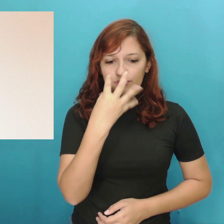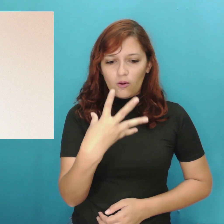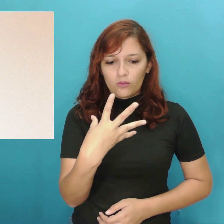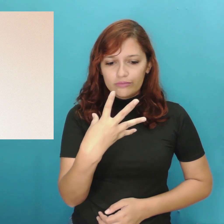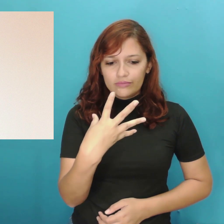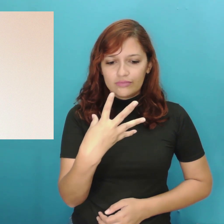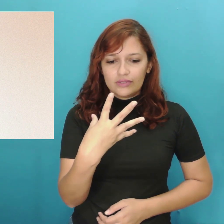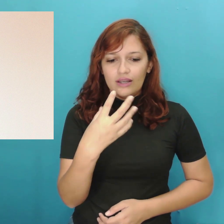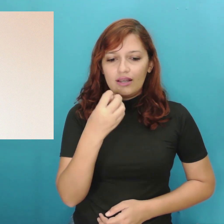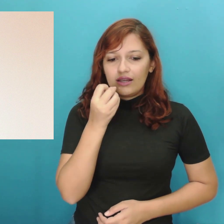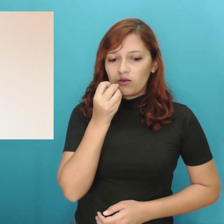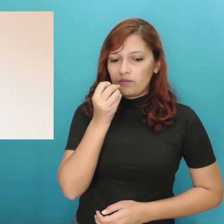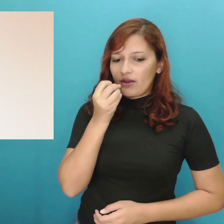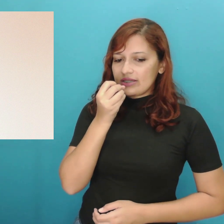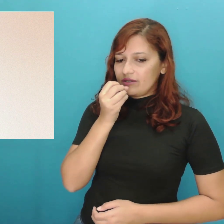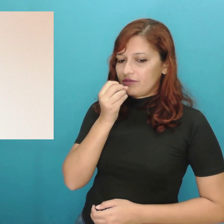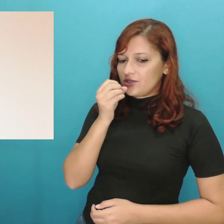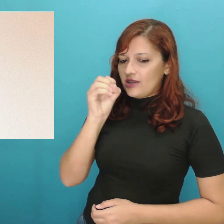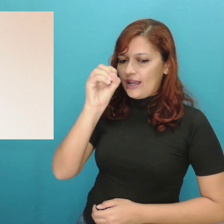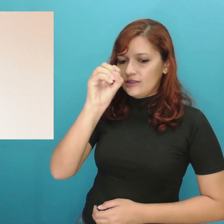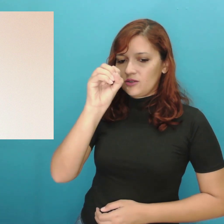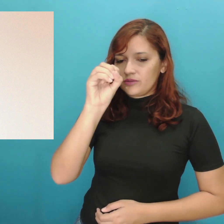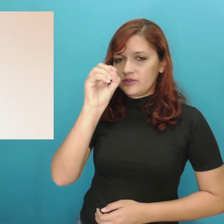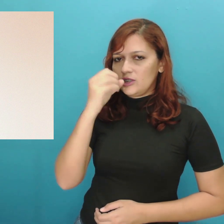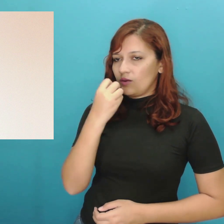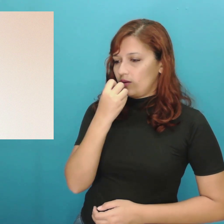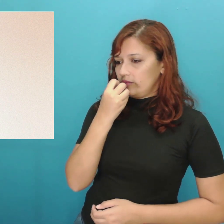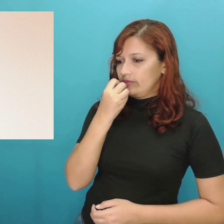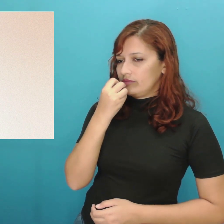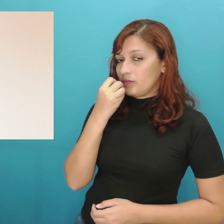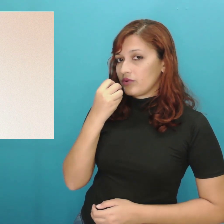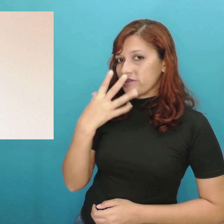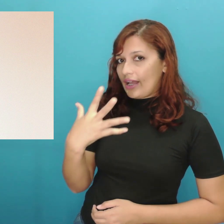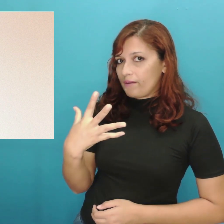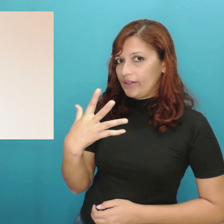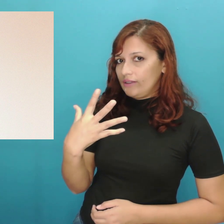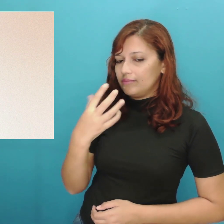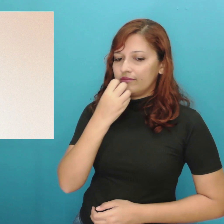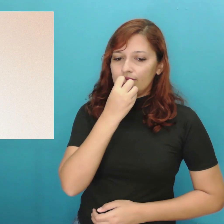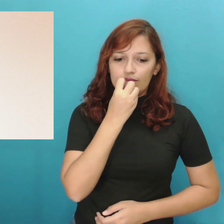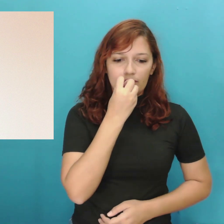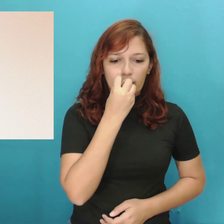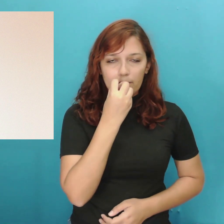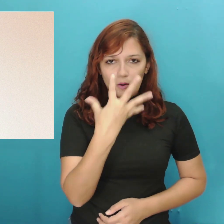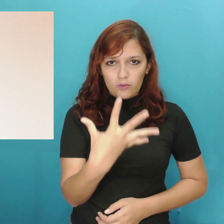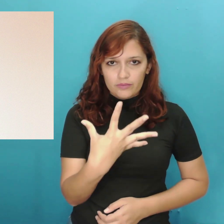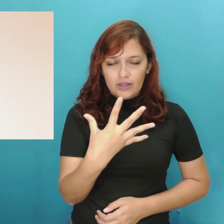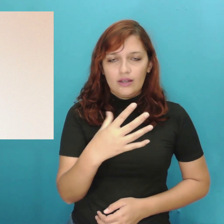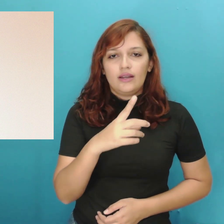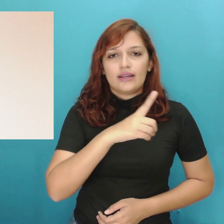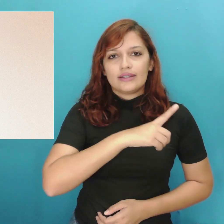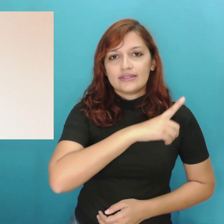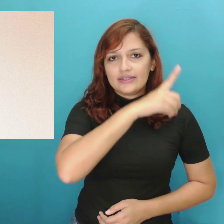bom. Com a mão assim fechada, ó, em ó, depois abre. Bom